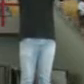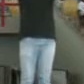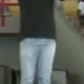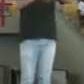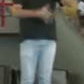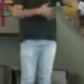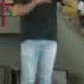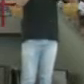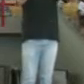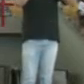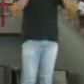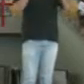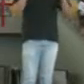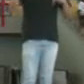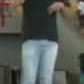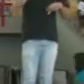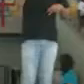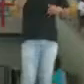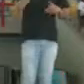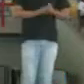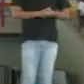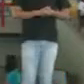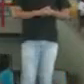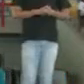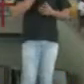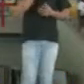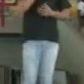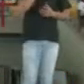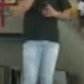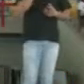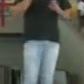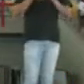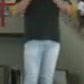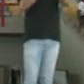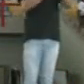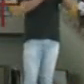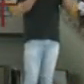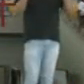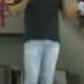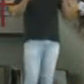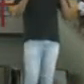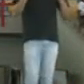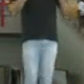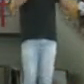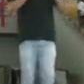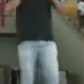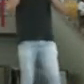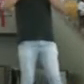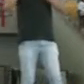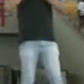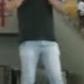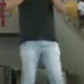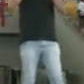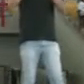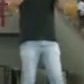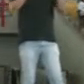tá? É o que está sendo esperado de vocês. Então o exemplo que eu trouxe aqui, foi o do ano passado. O que é que eu